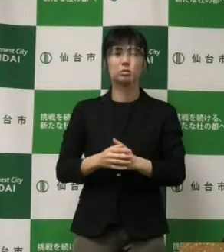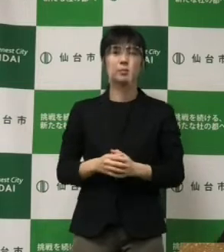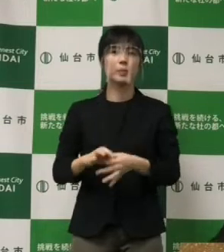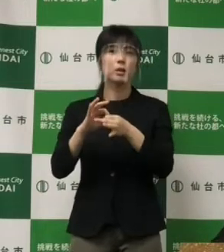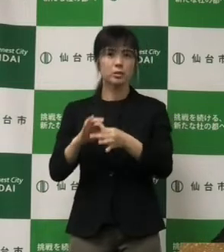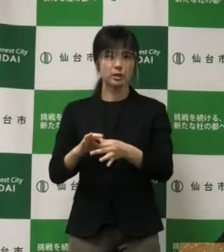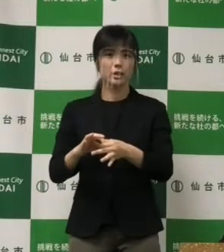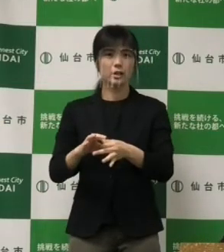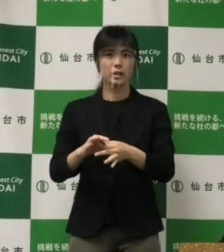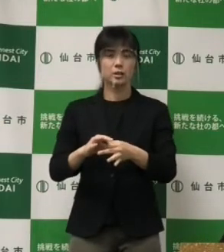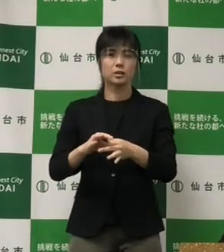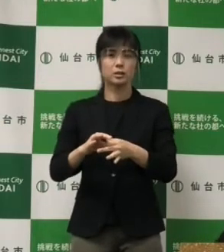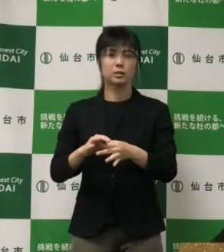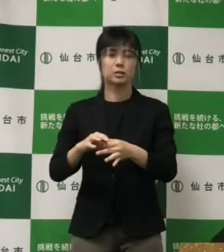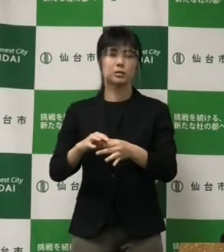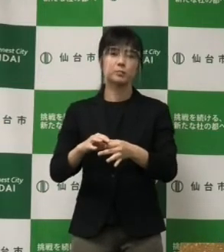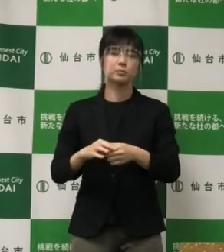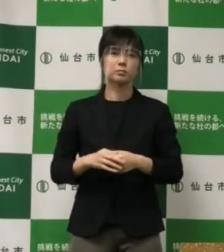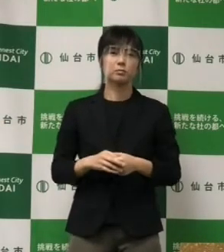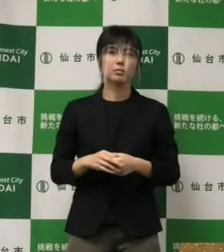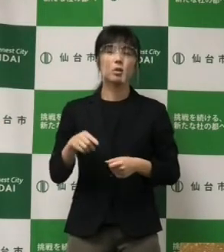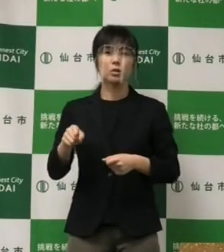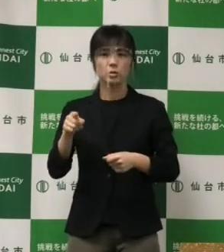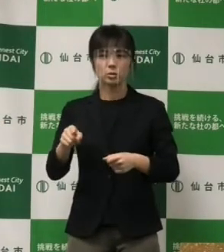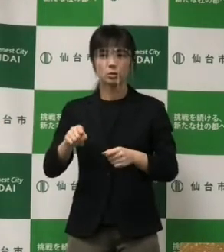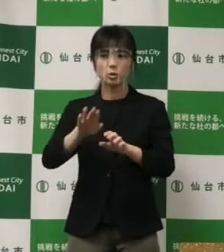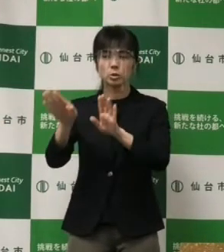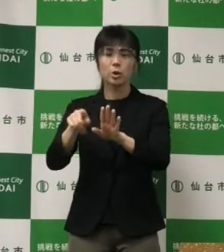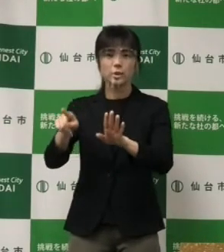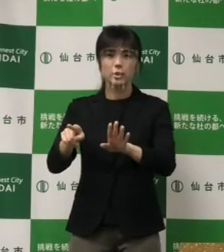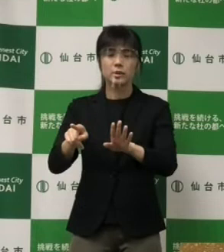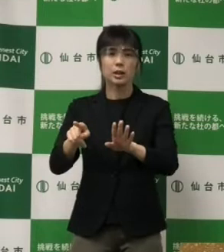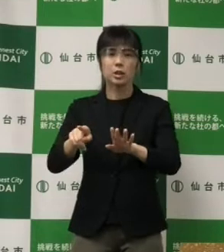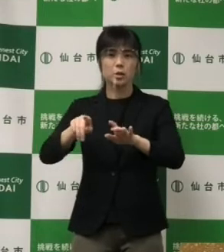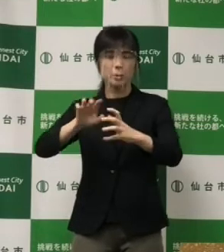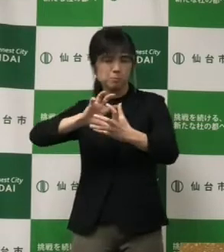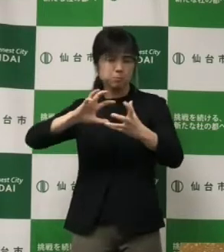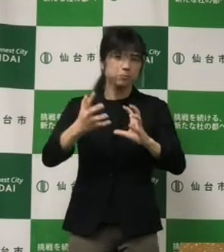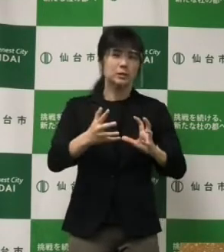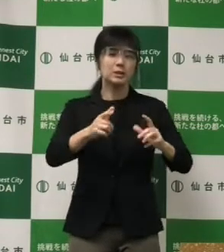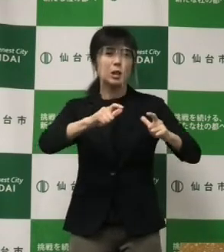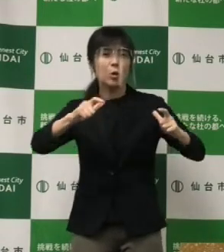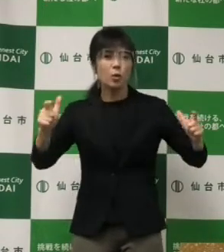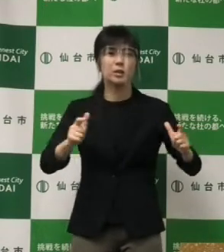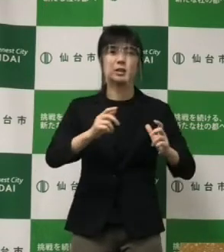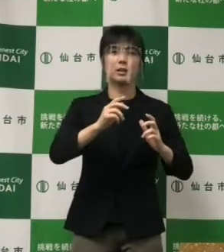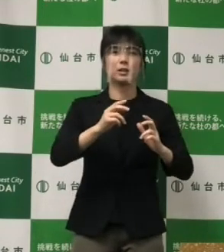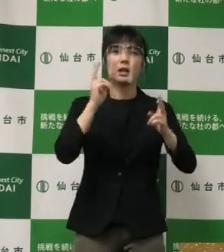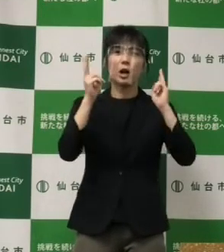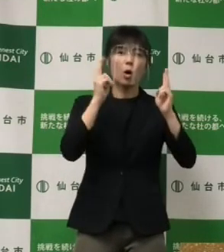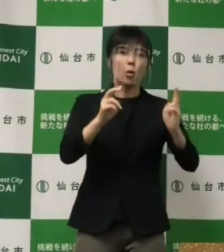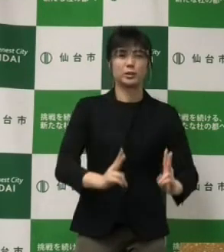大規模な商業施設またはオフィスビルに変えていくっていう、転換していくという政策の意図があったかと思うんですが、